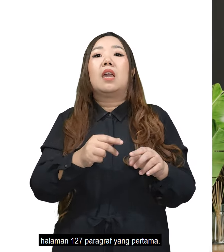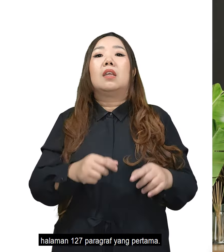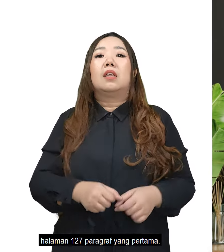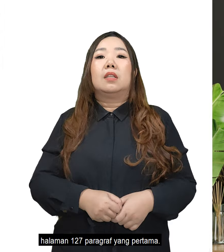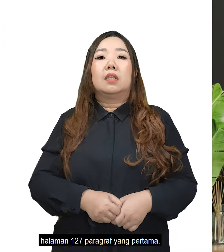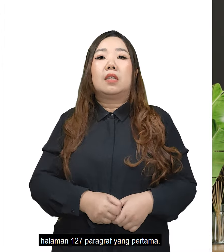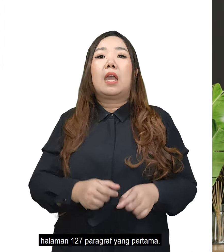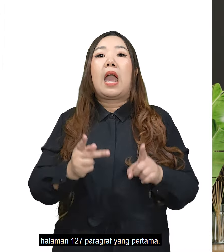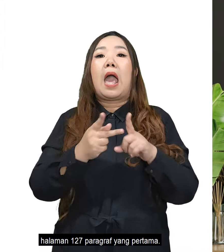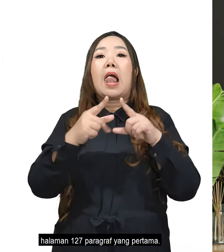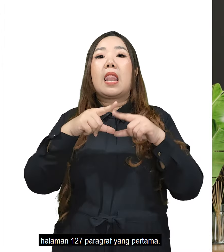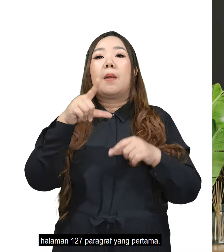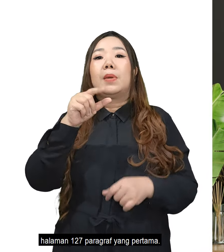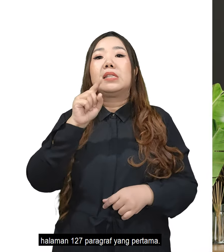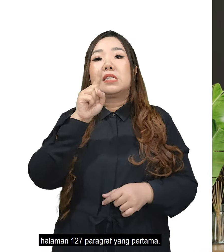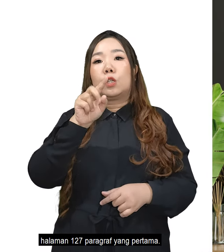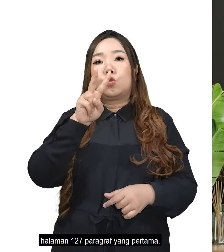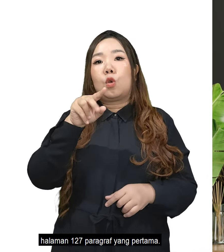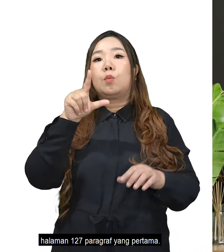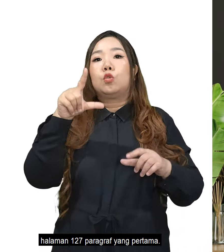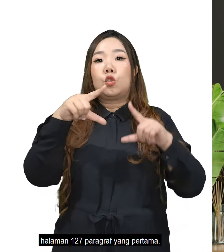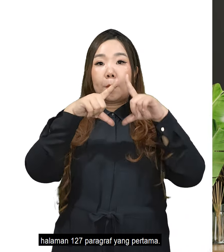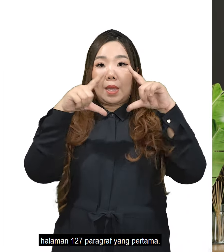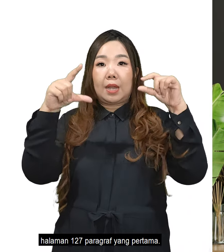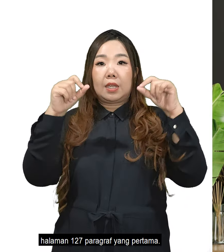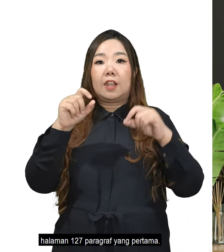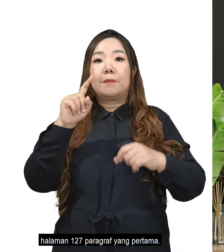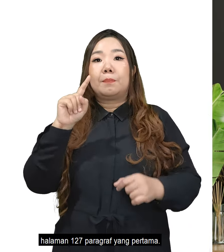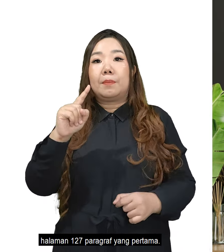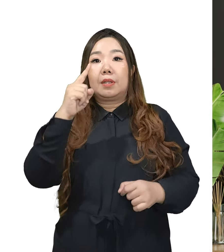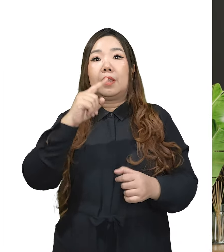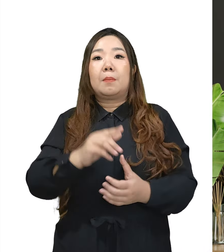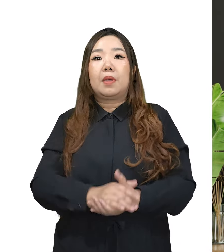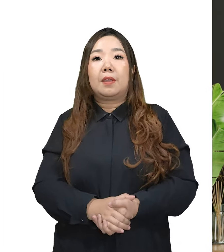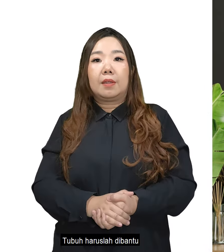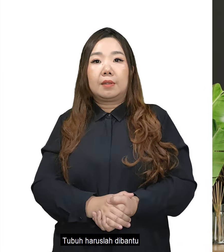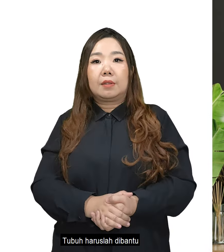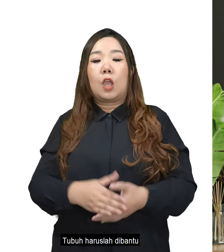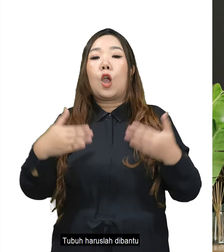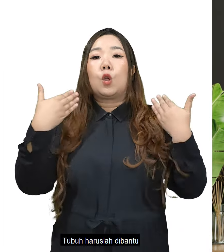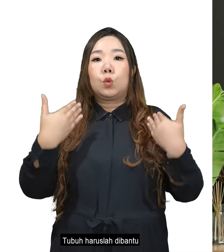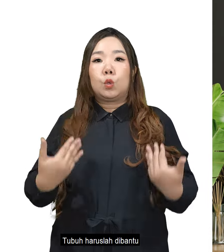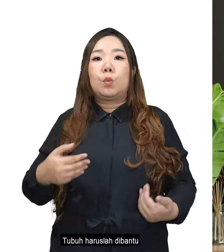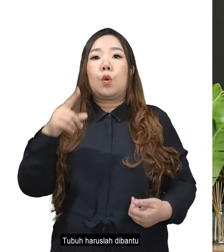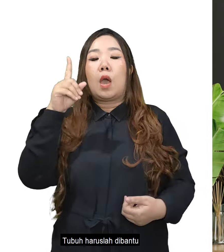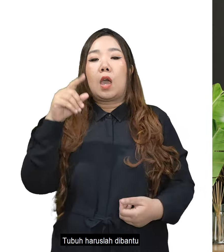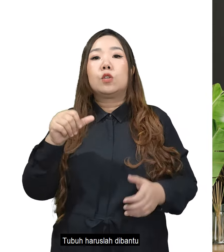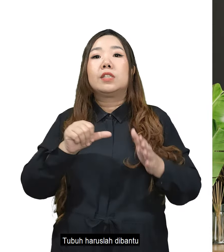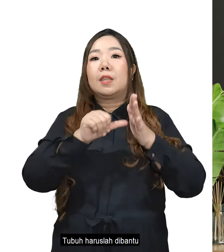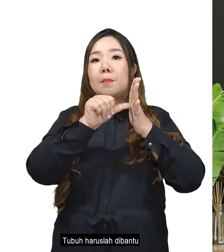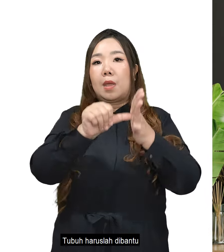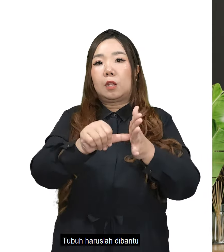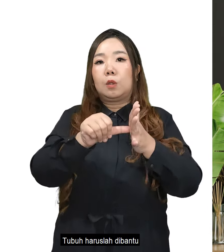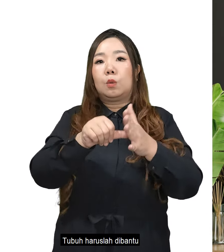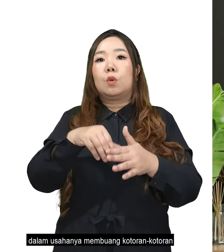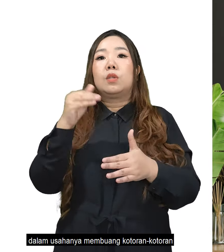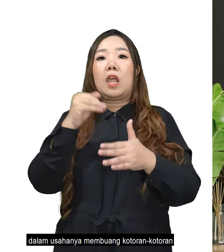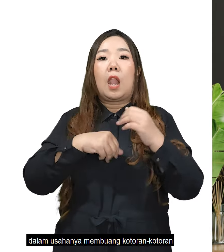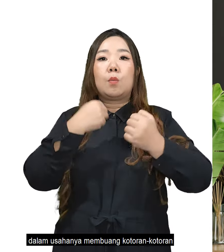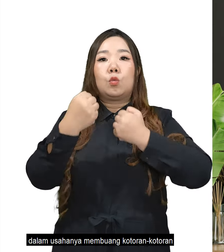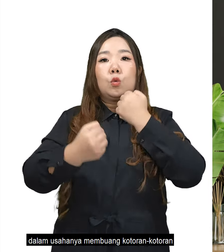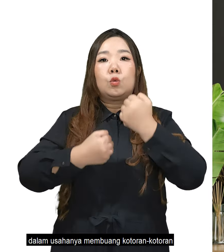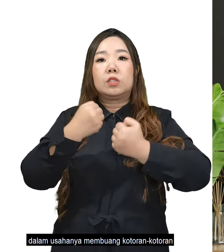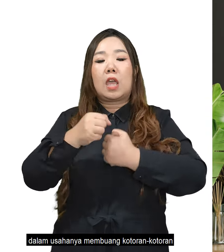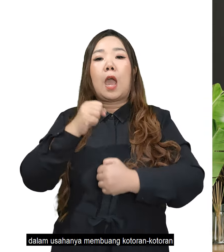halaman 127 paragraf yang pertama tubuh haruslah dibantu